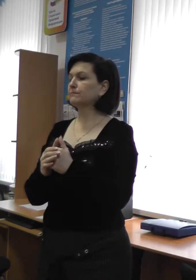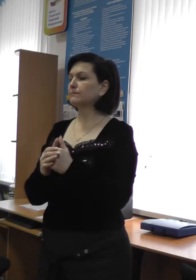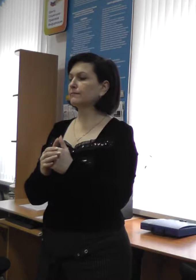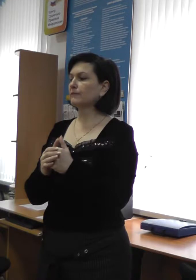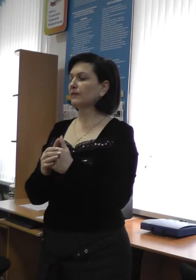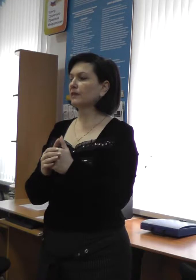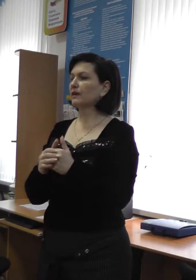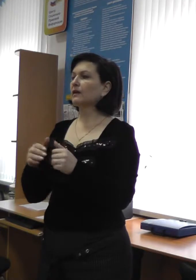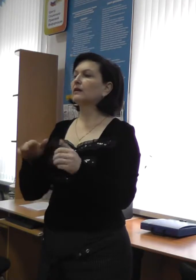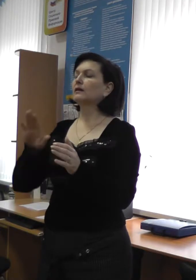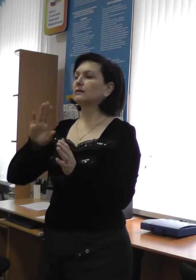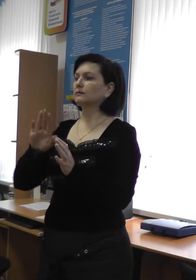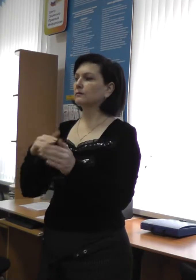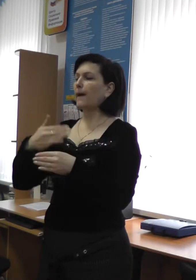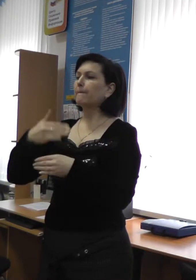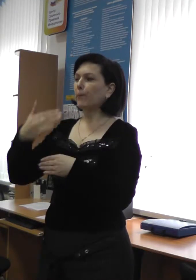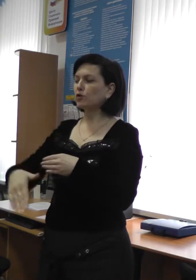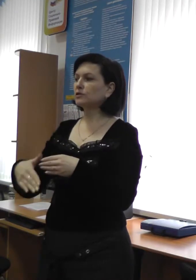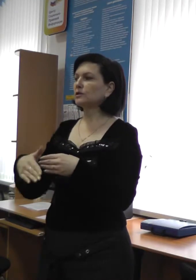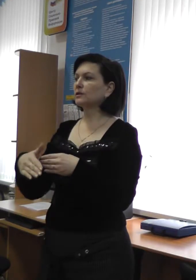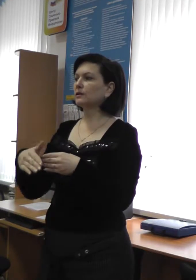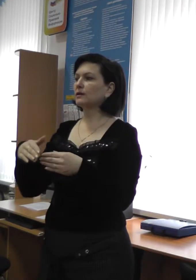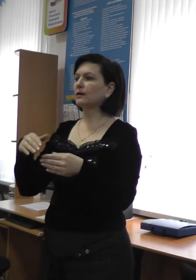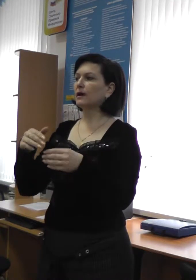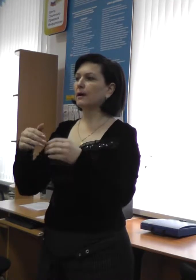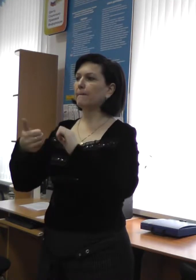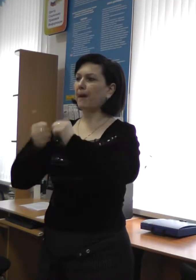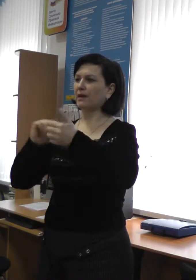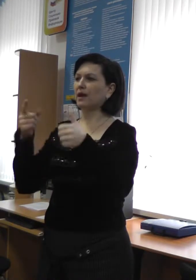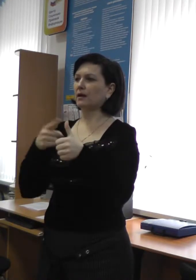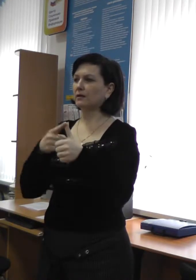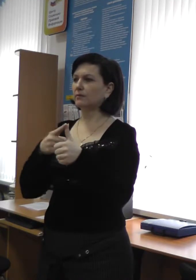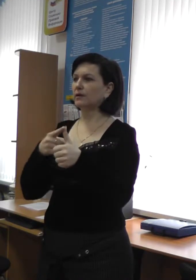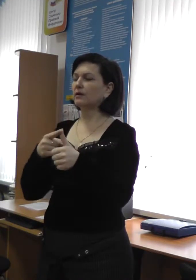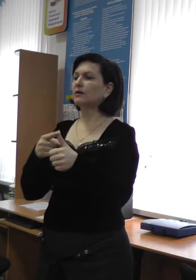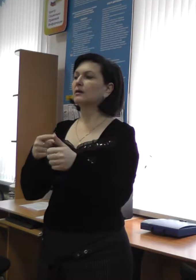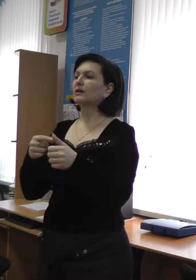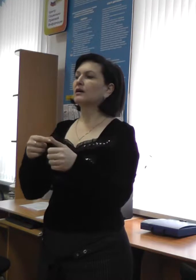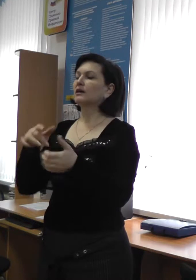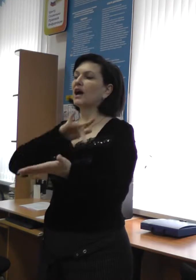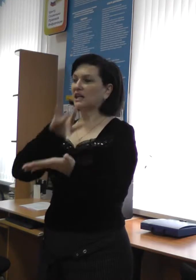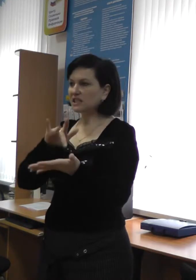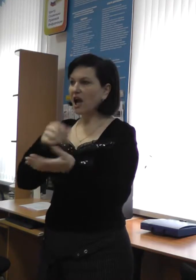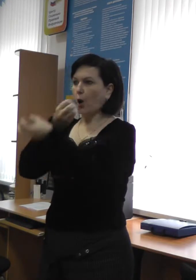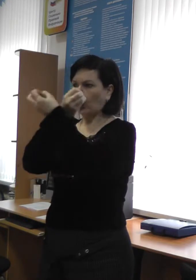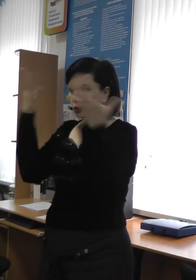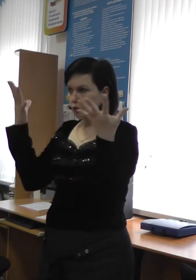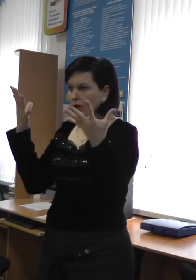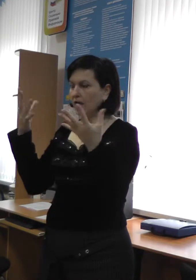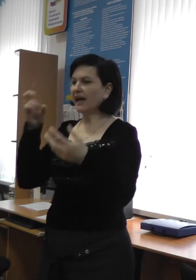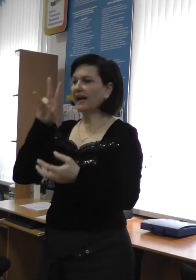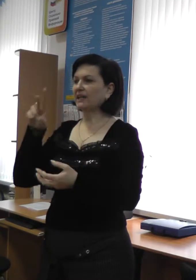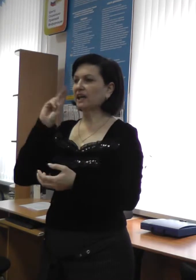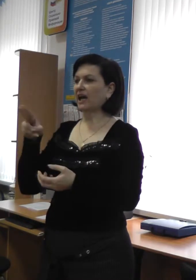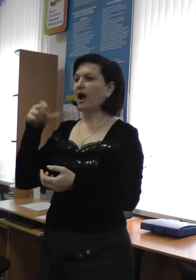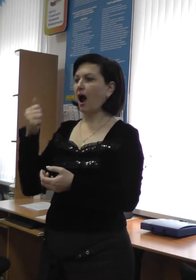Анагенеси, позже перерегистрированная в городскую национальную культурную автономию, сокращенно НКА